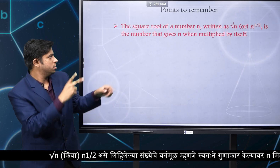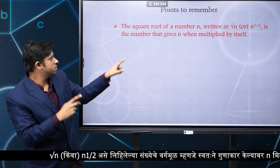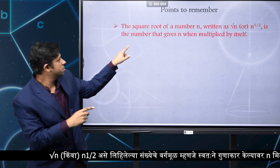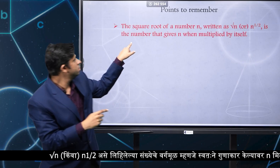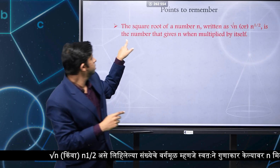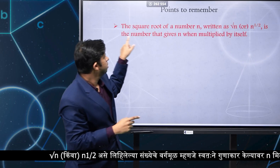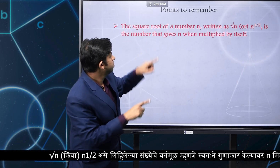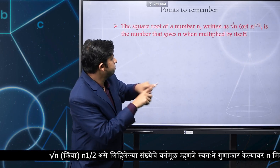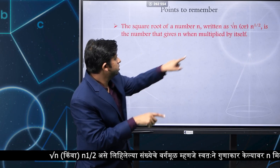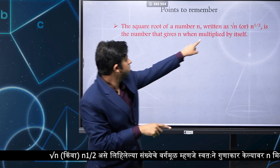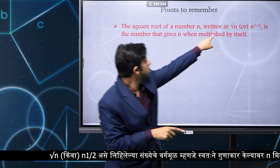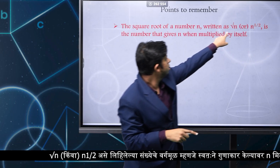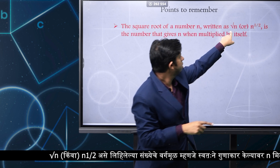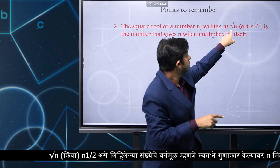केल्यावर n मिळते.